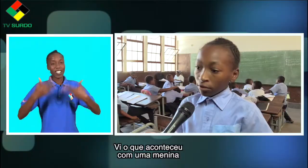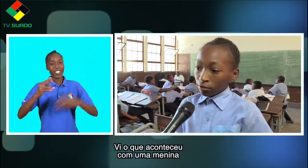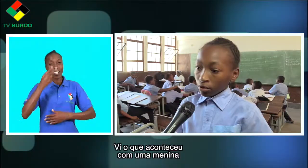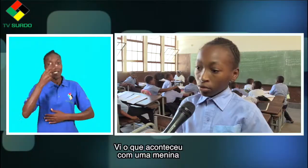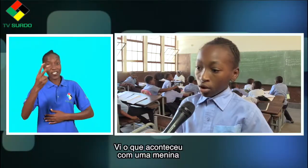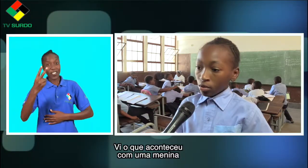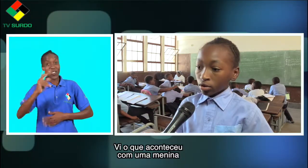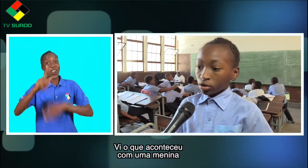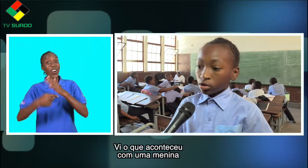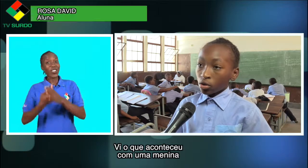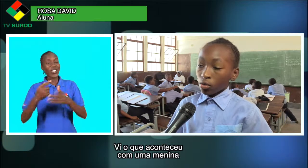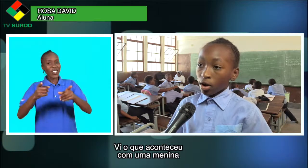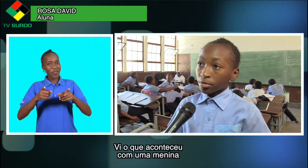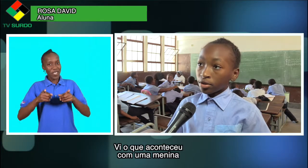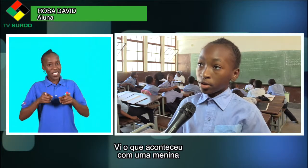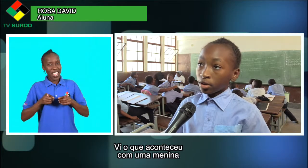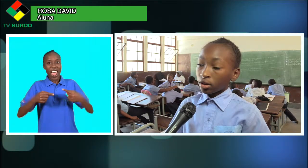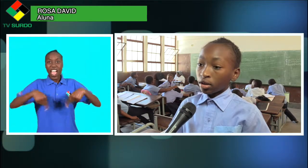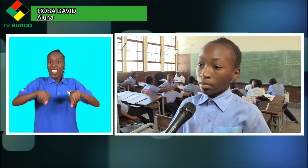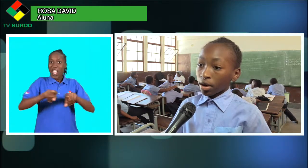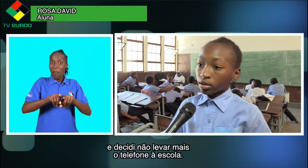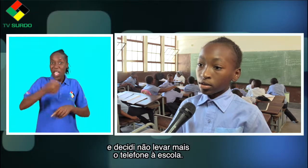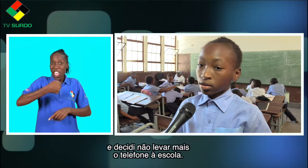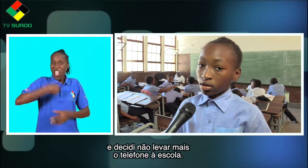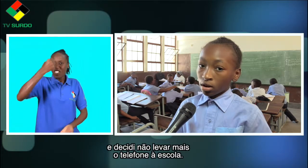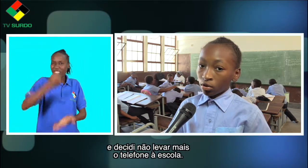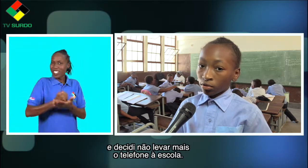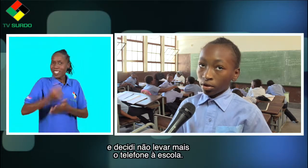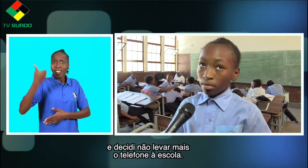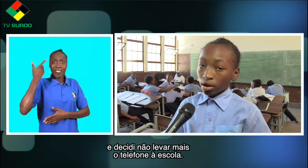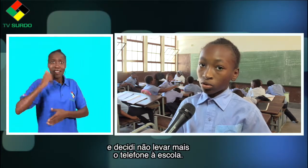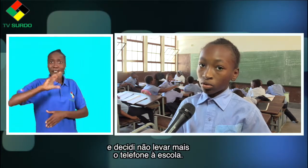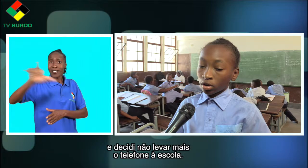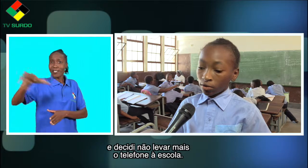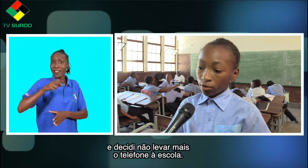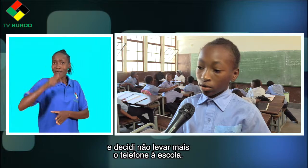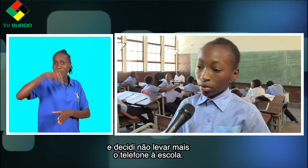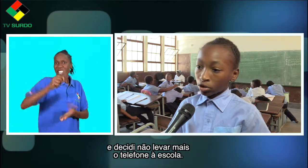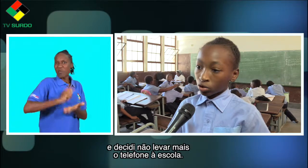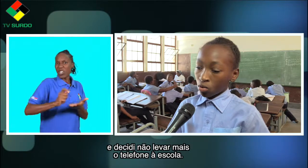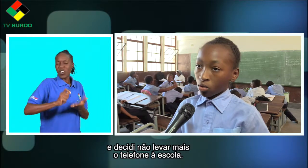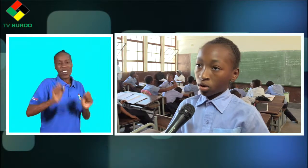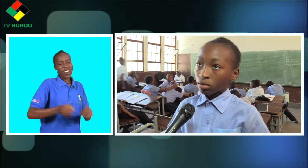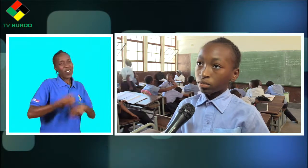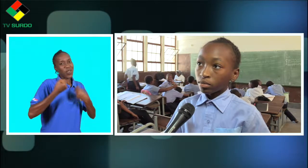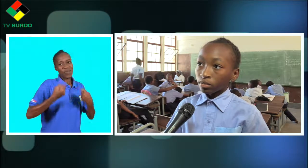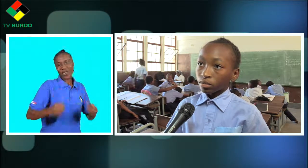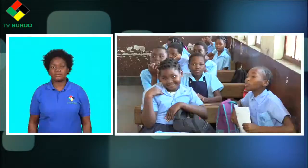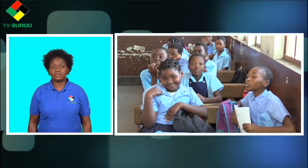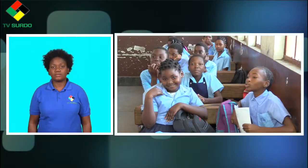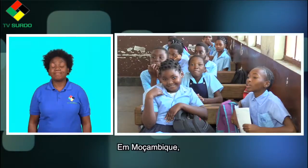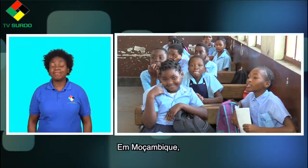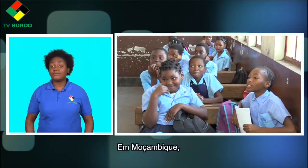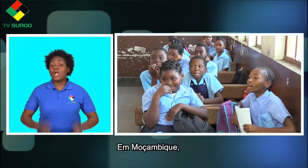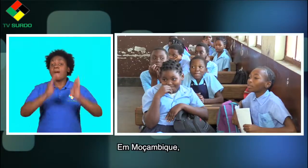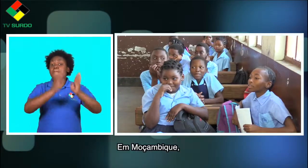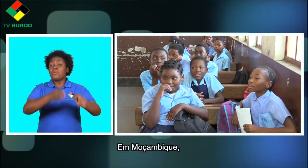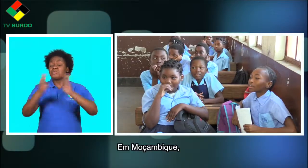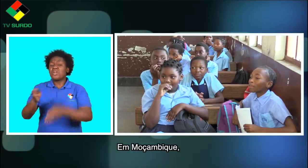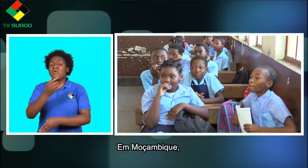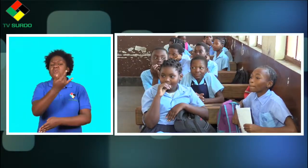Eu já vi o que aconteceu com a menina e também decidi não vir mais com o telefone para a escola. Em